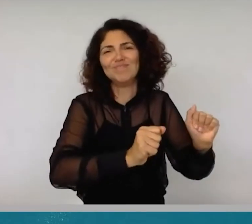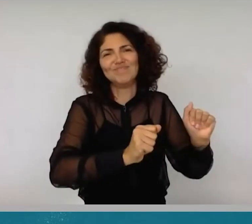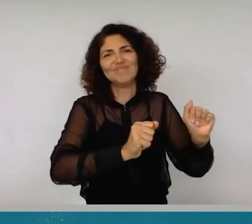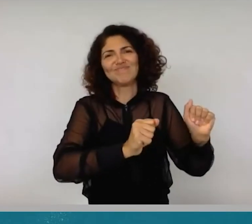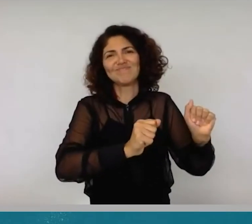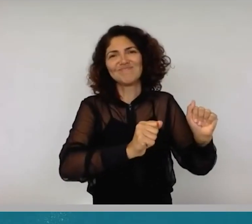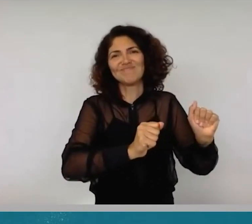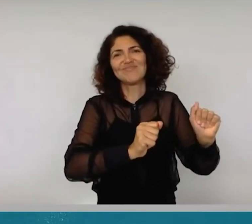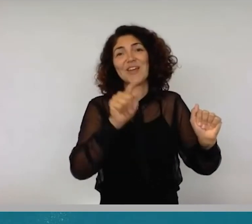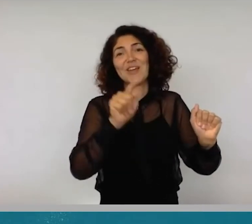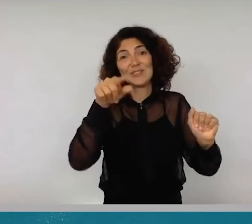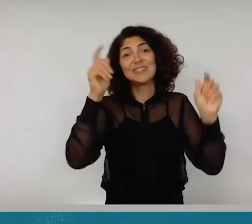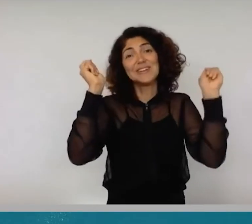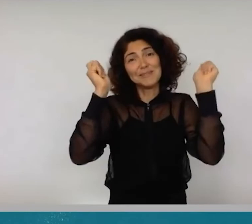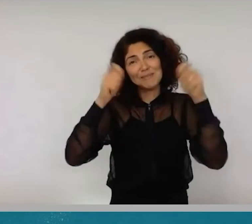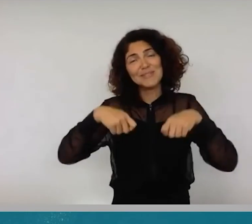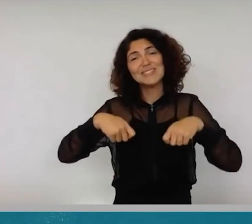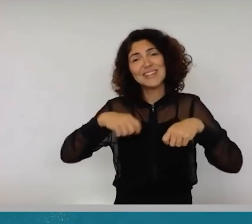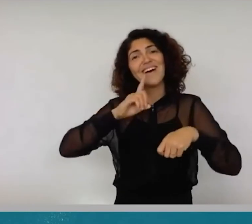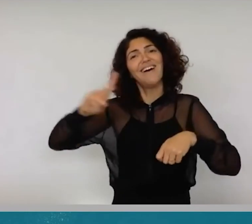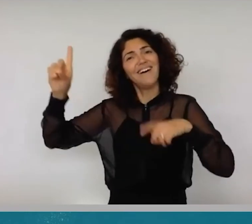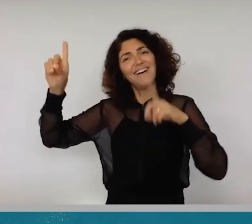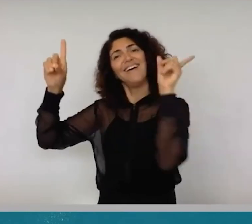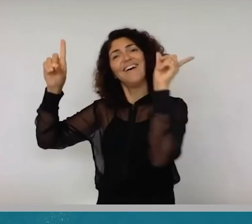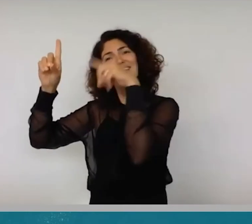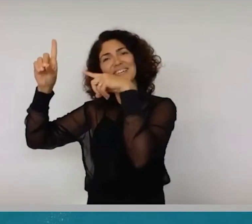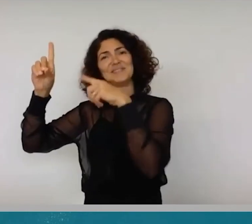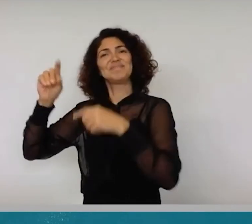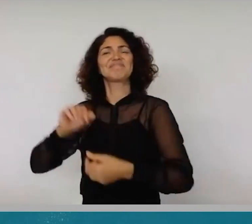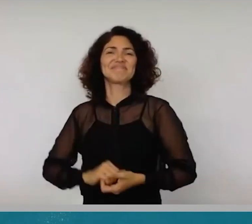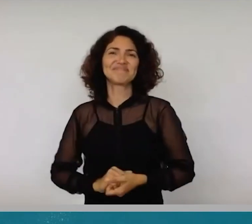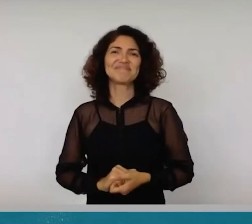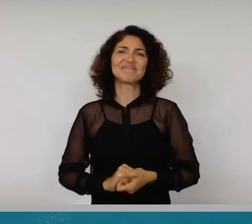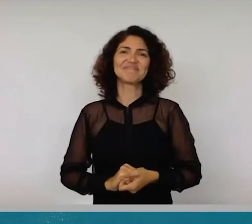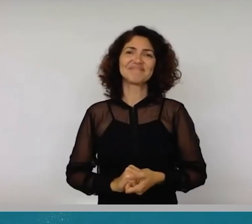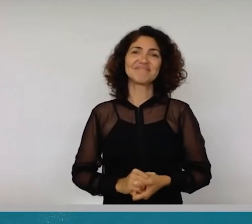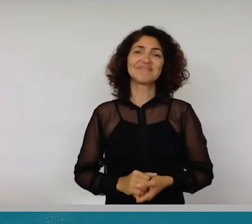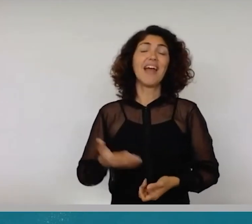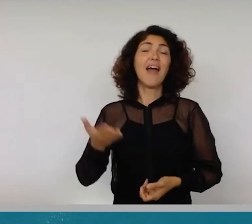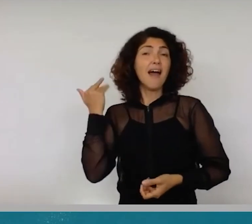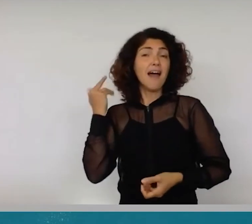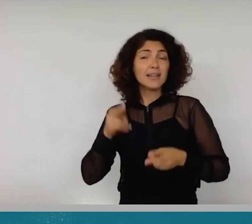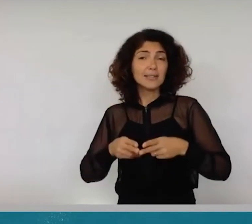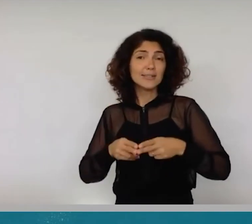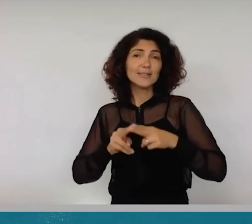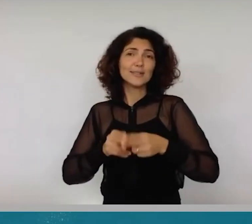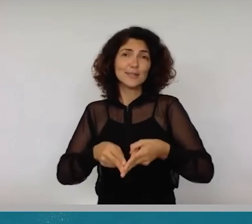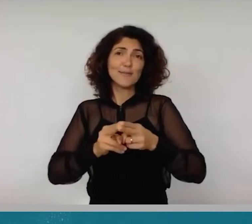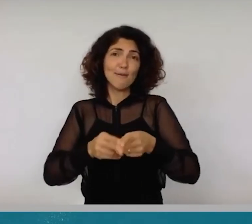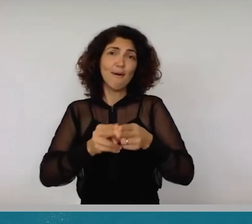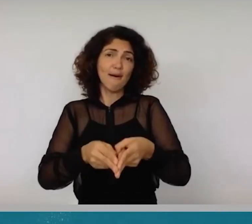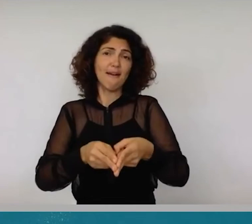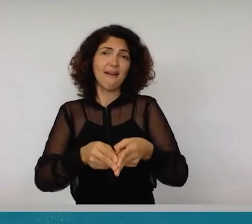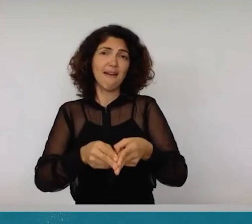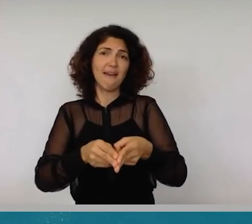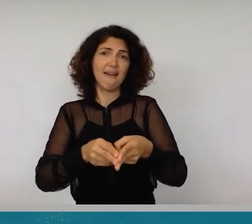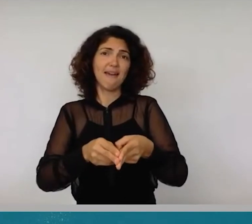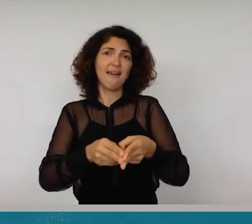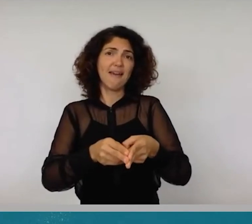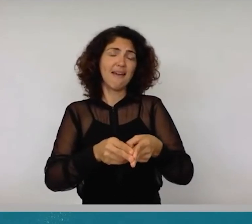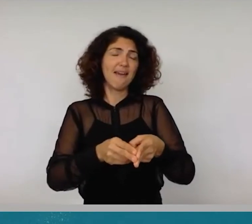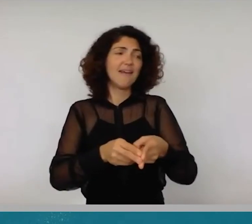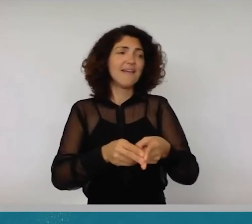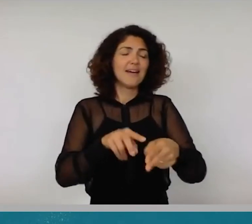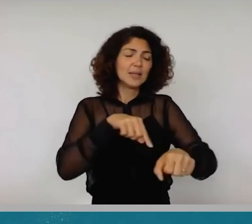Hoje, no tempo de Noé, o homem casava-se, dava-se em casamento, comiam e bebiam. Essas são